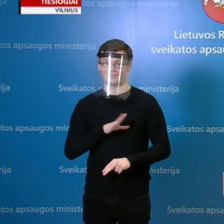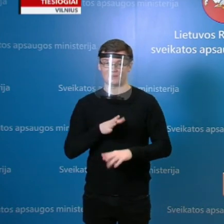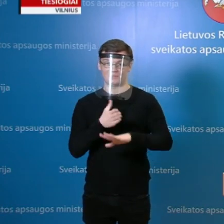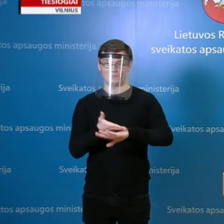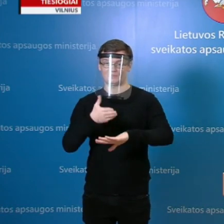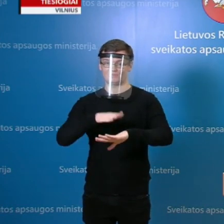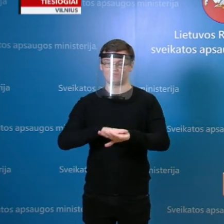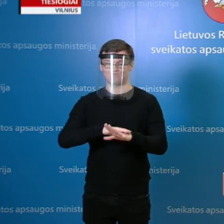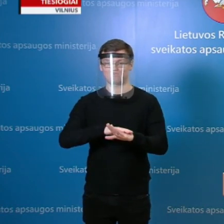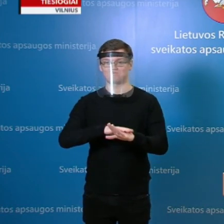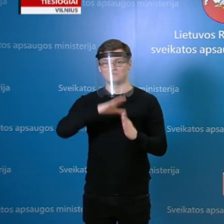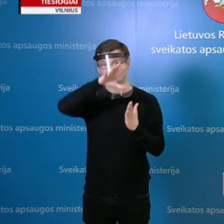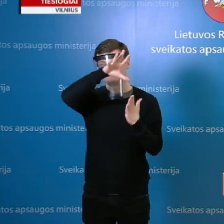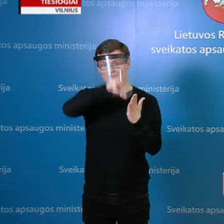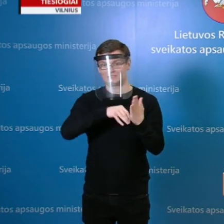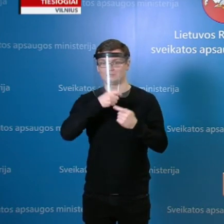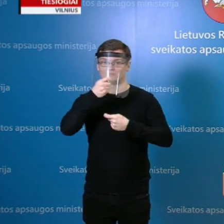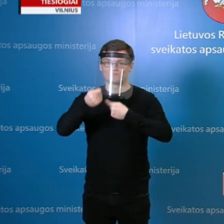ir juo labiau, kad visų detalių